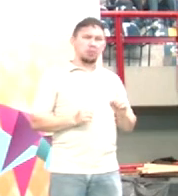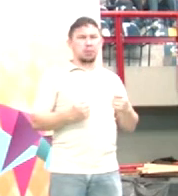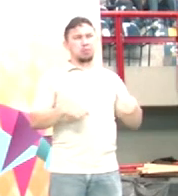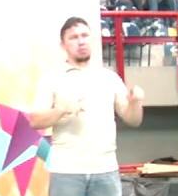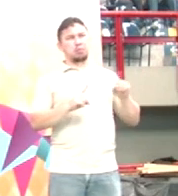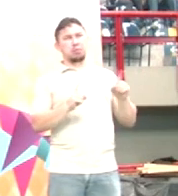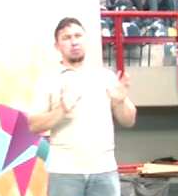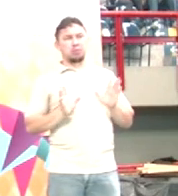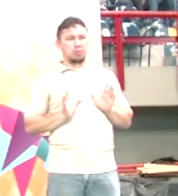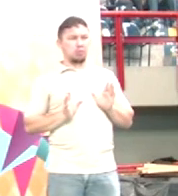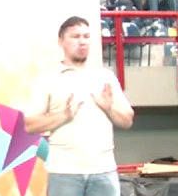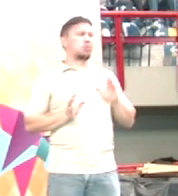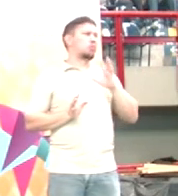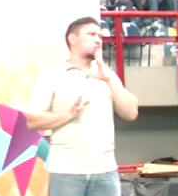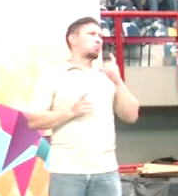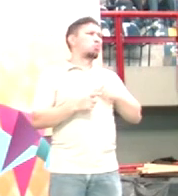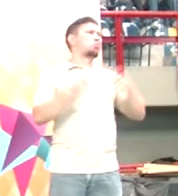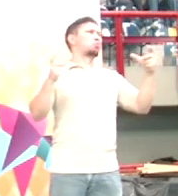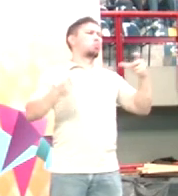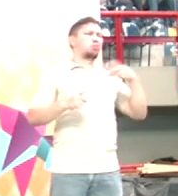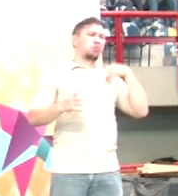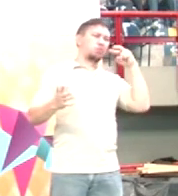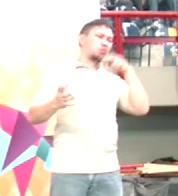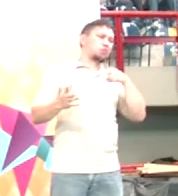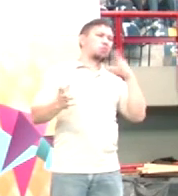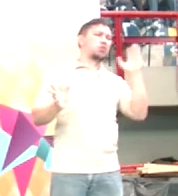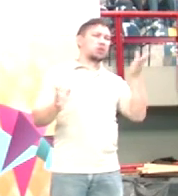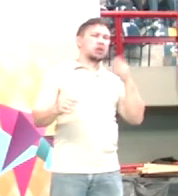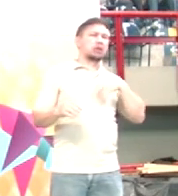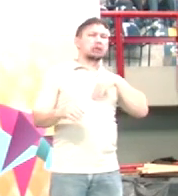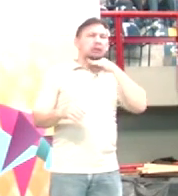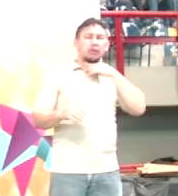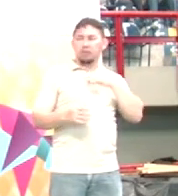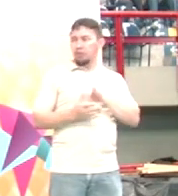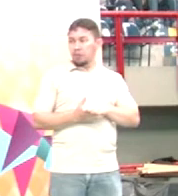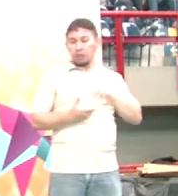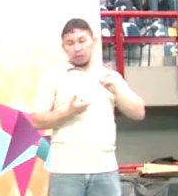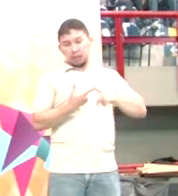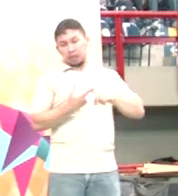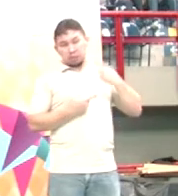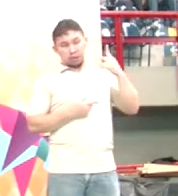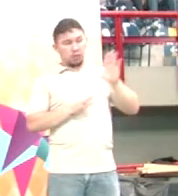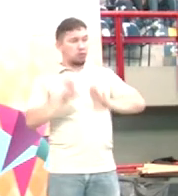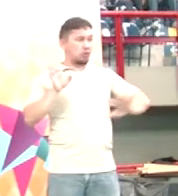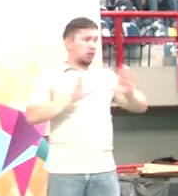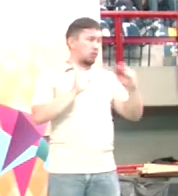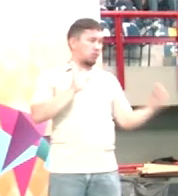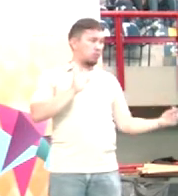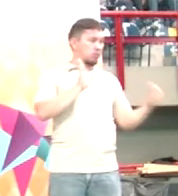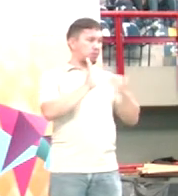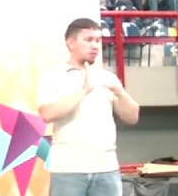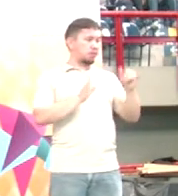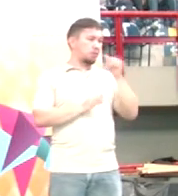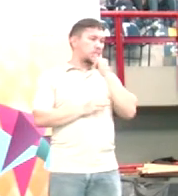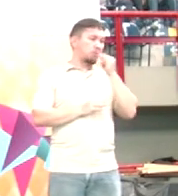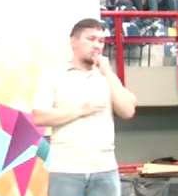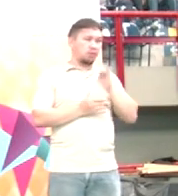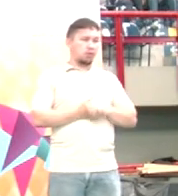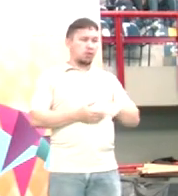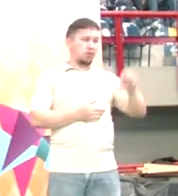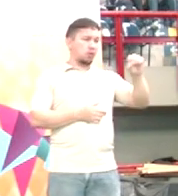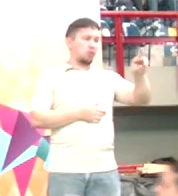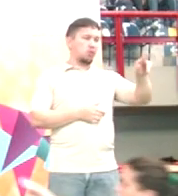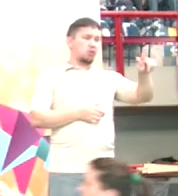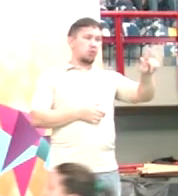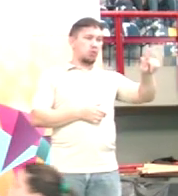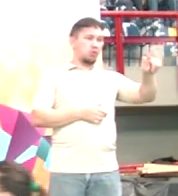é necessário quando a sigla já é bem batida. Cuidado quando você for colocar, por exemplo,